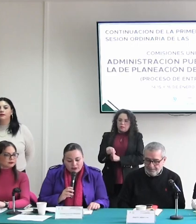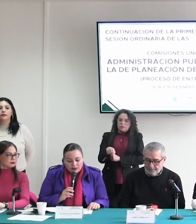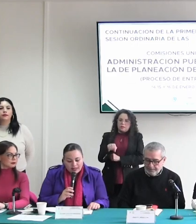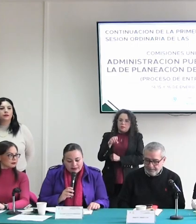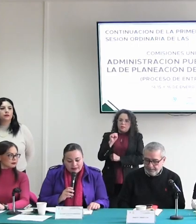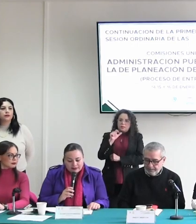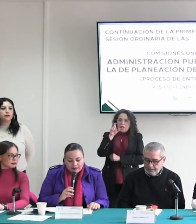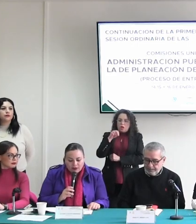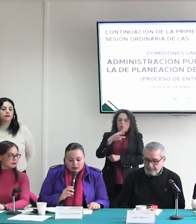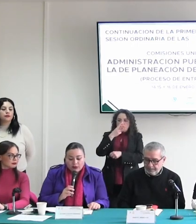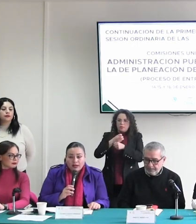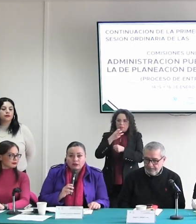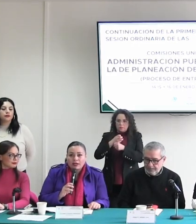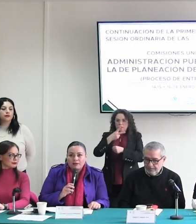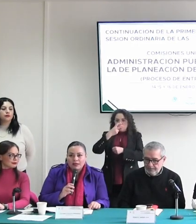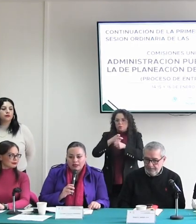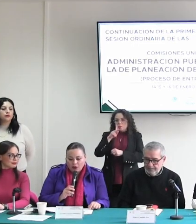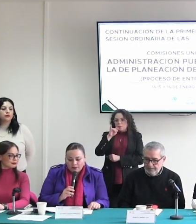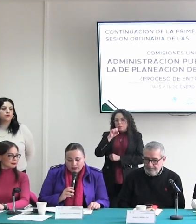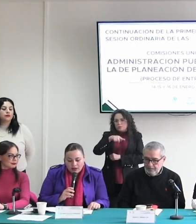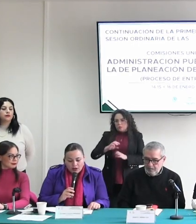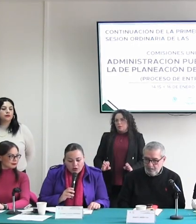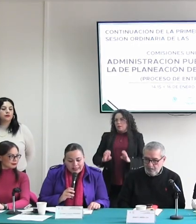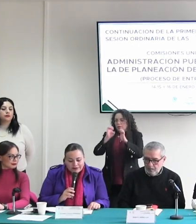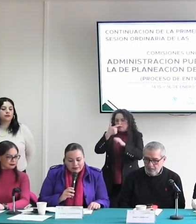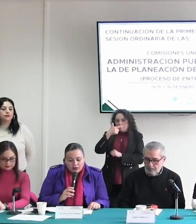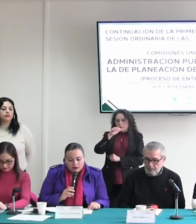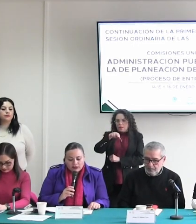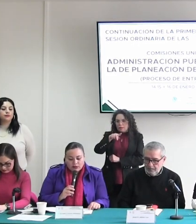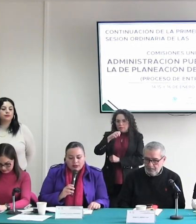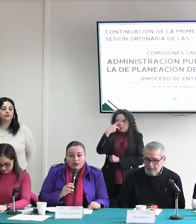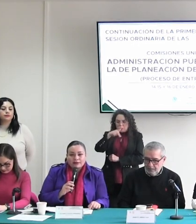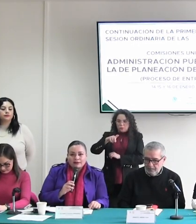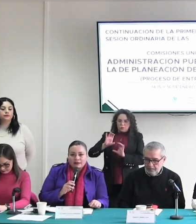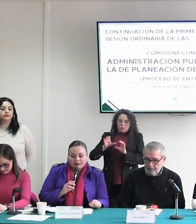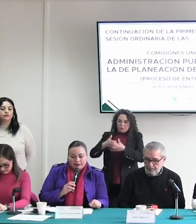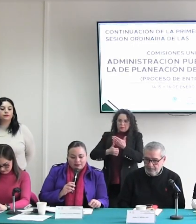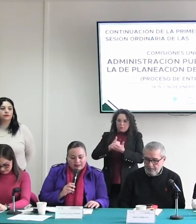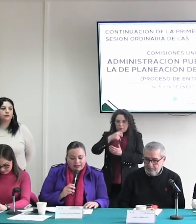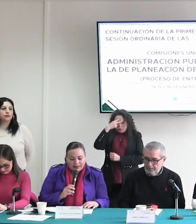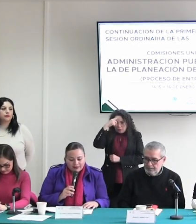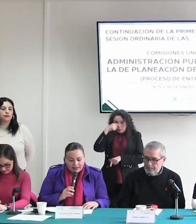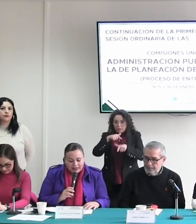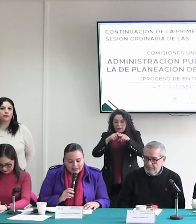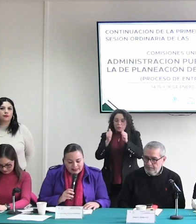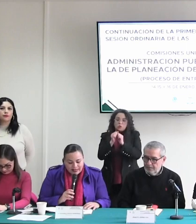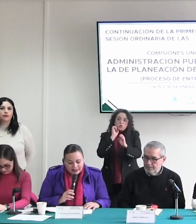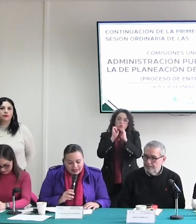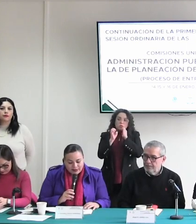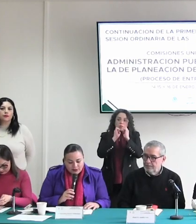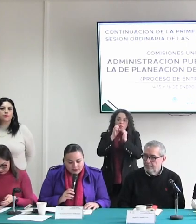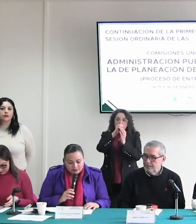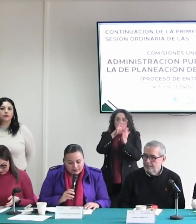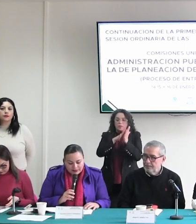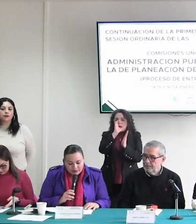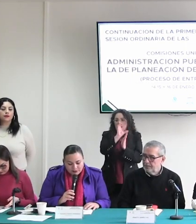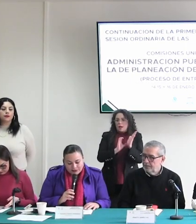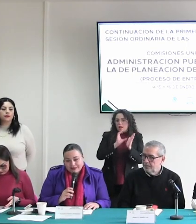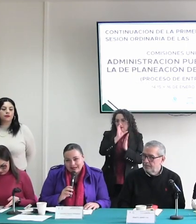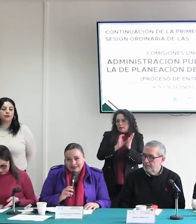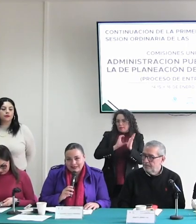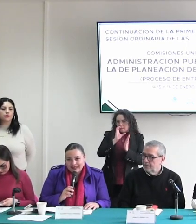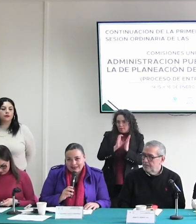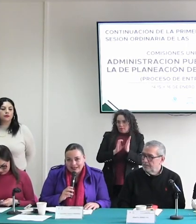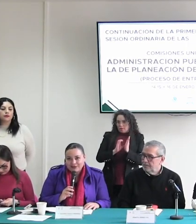del edificio de Gante de este Congreso de la Ciudad de México, con el fin de continuar con las entrevistas planteadas en el calendario respectivo.